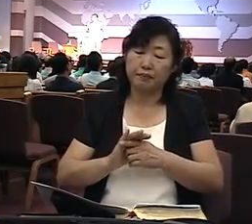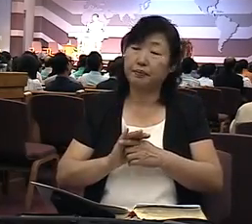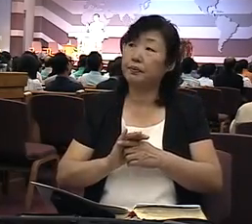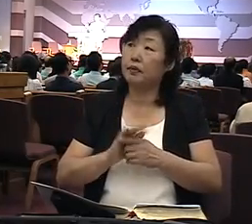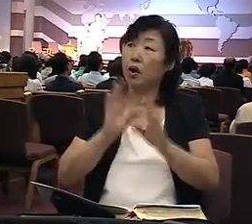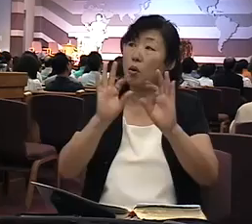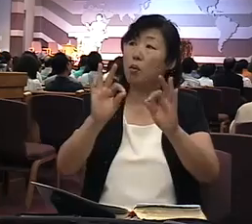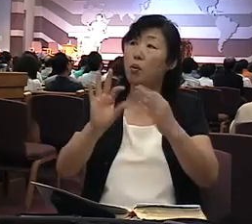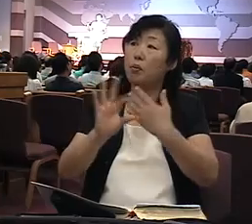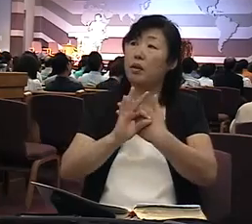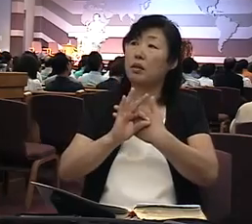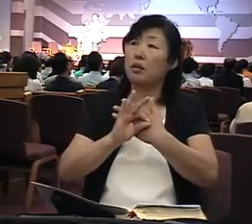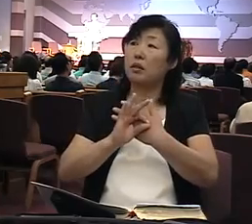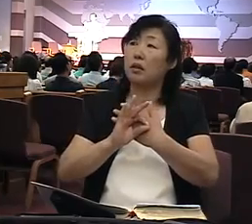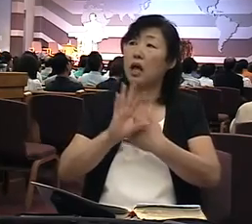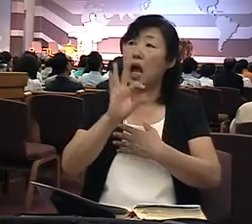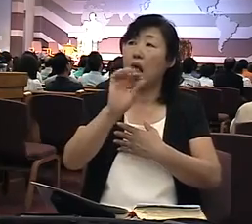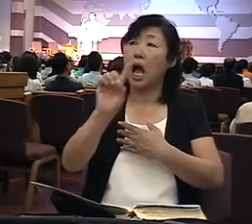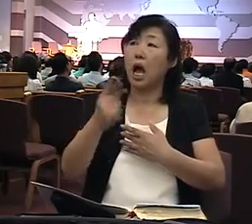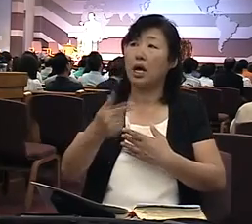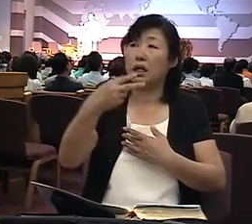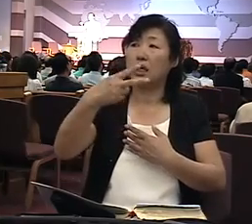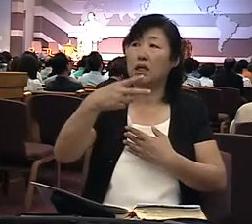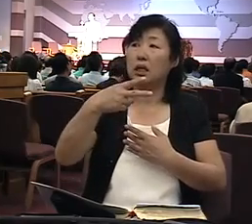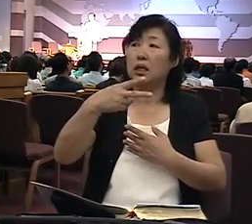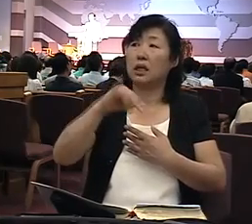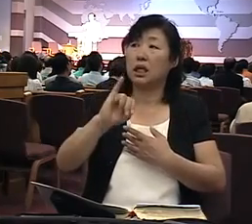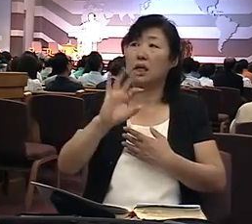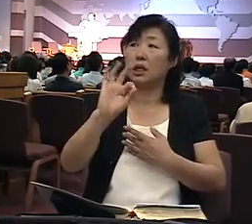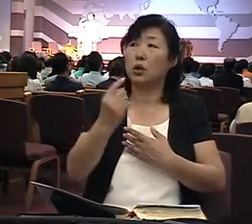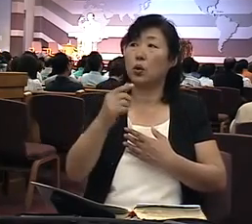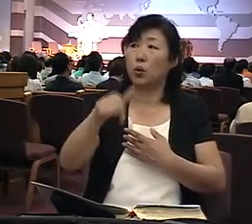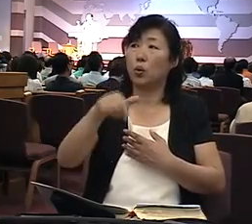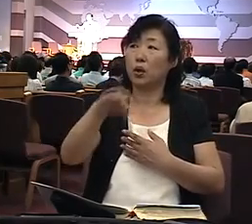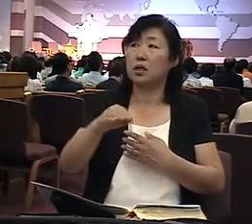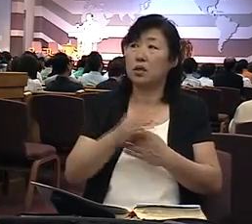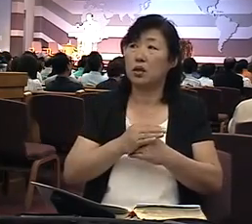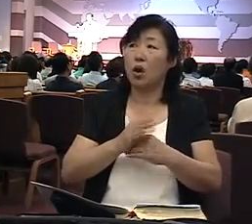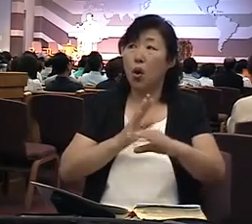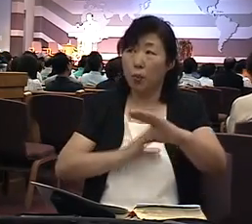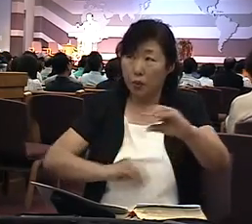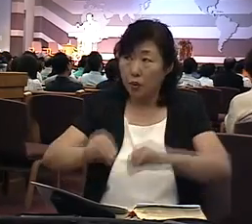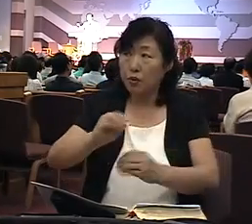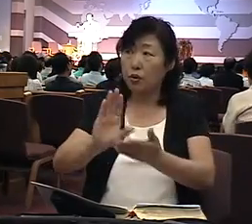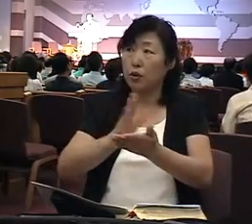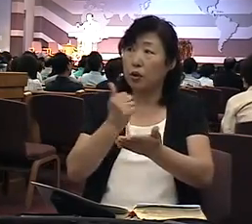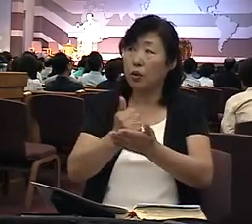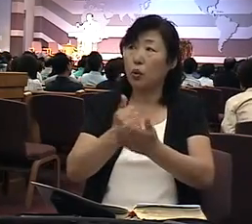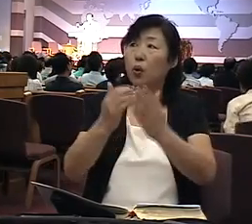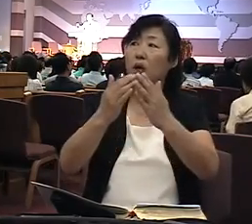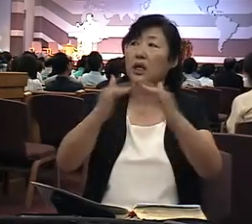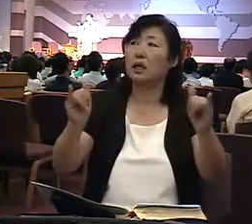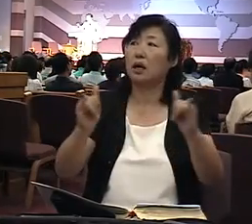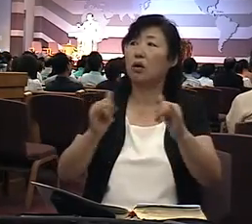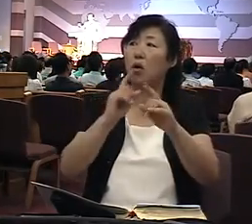믿는 자들이 먼저 제자였습니까? 아니면 먼저 그리스도인이었습니까? 뭐죠?